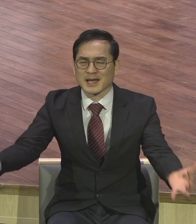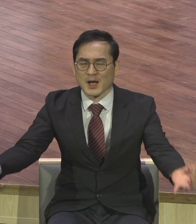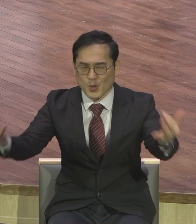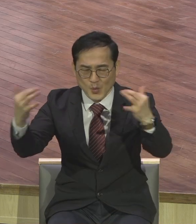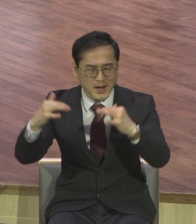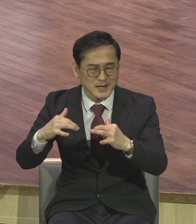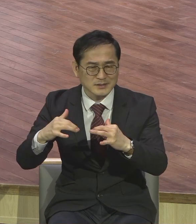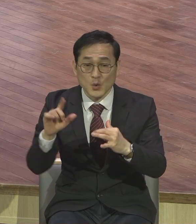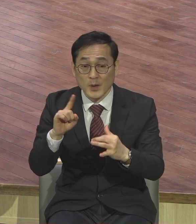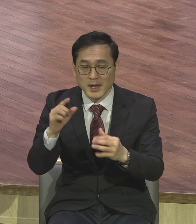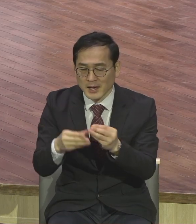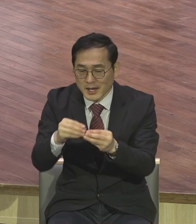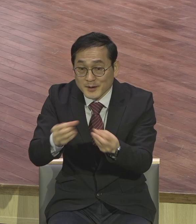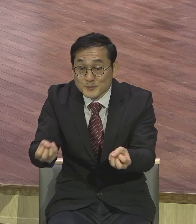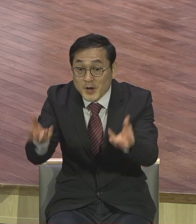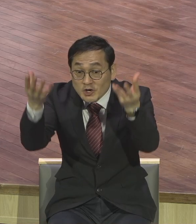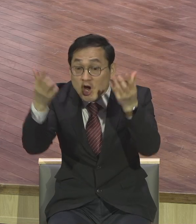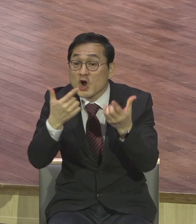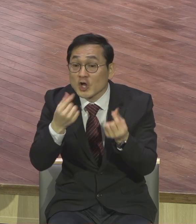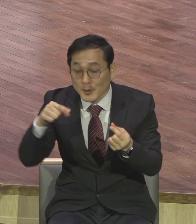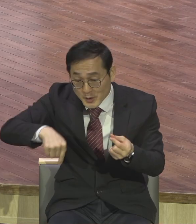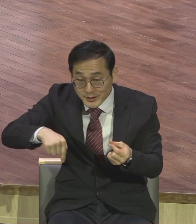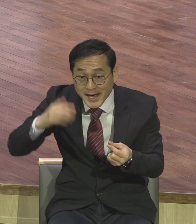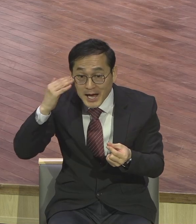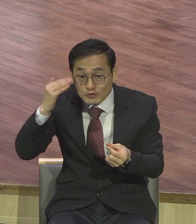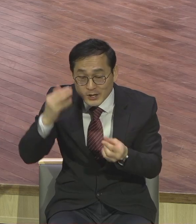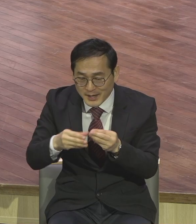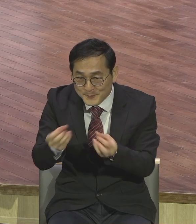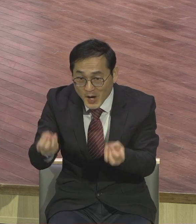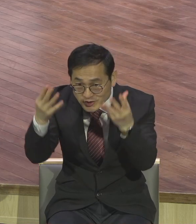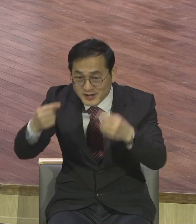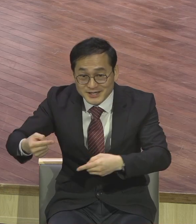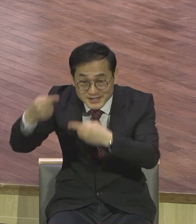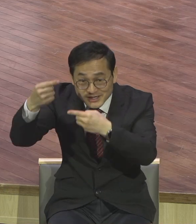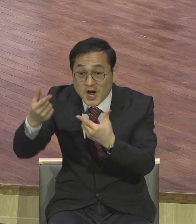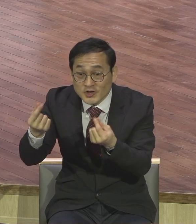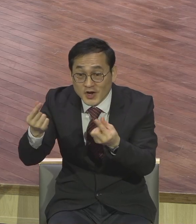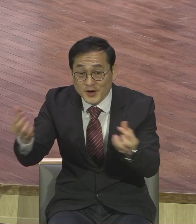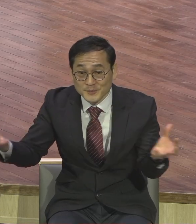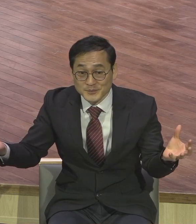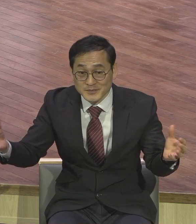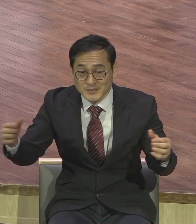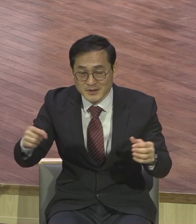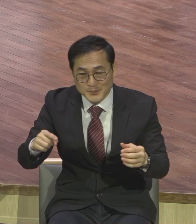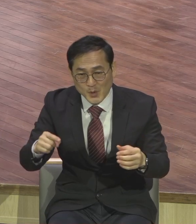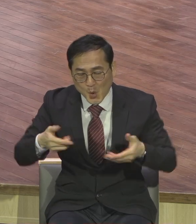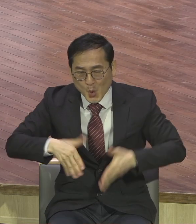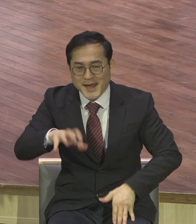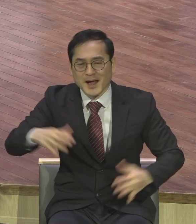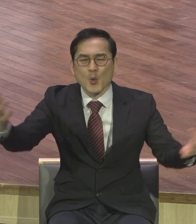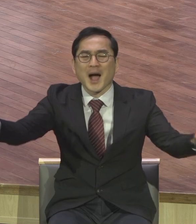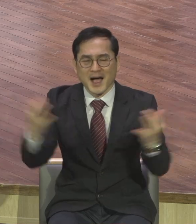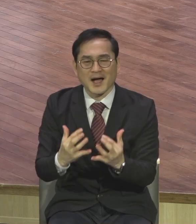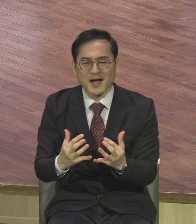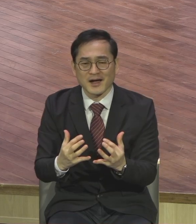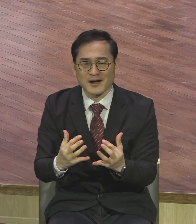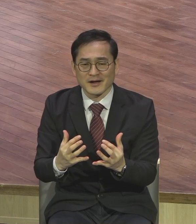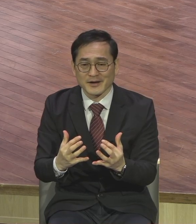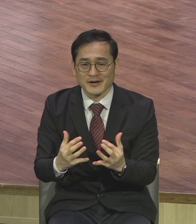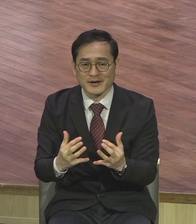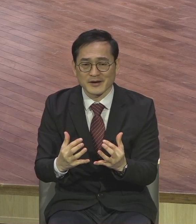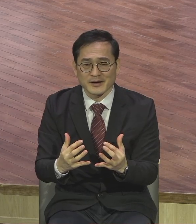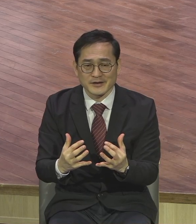전 세계에서 몰려온 이 유대인들, 이 디아스포라들이 자기들이 거기서